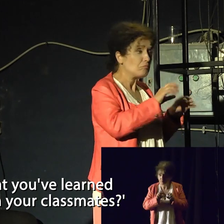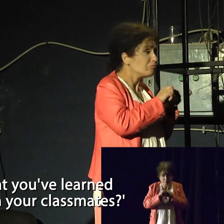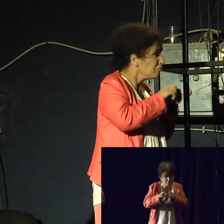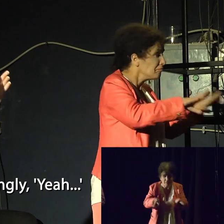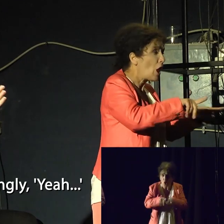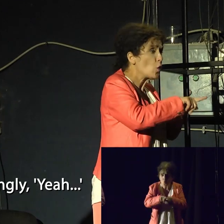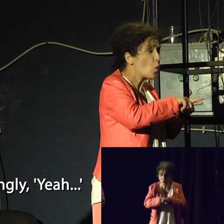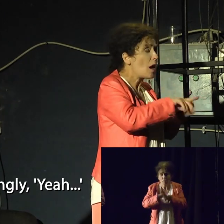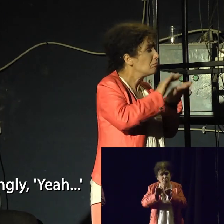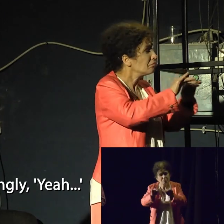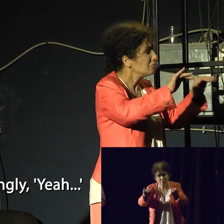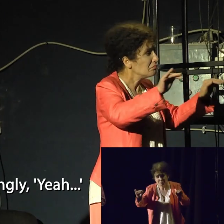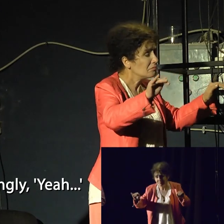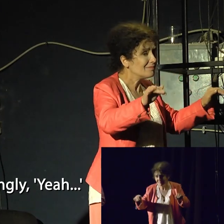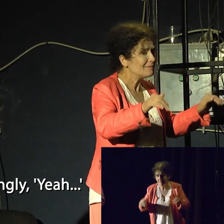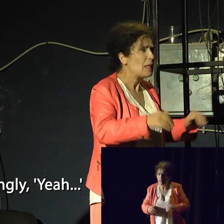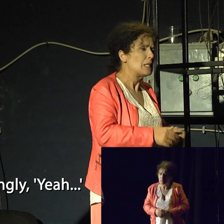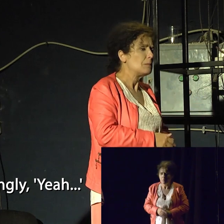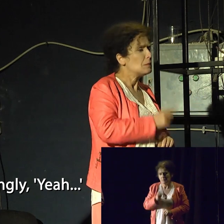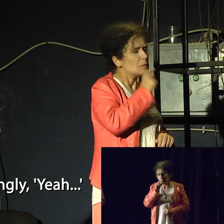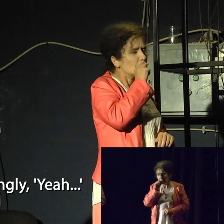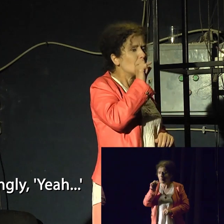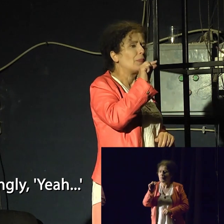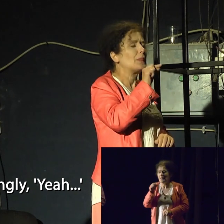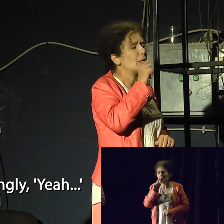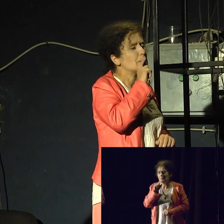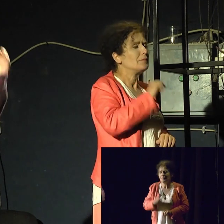другарчињата? И сите си рековте така со полуста, да.